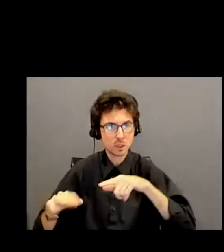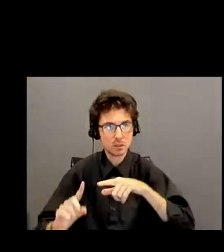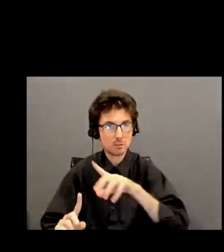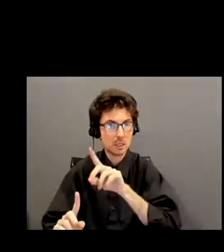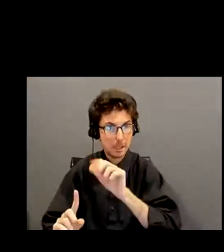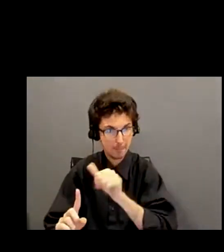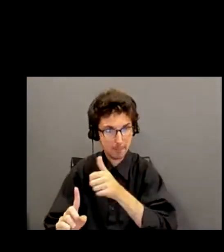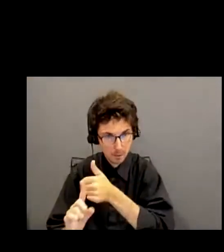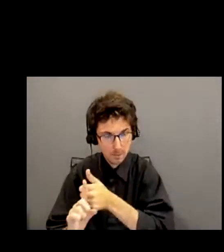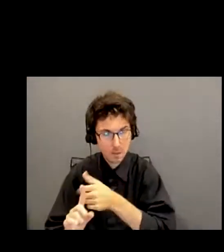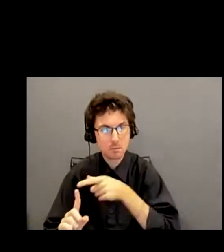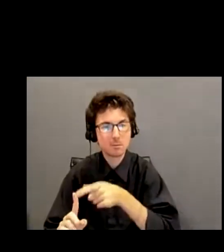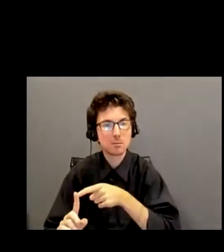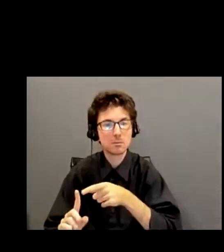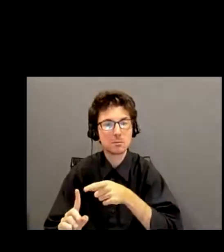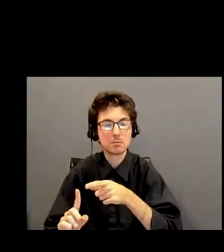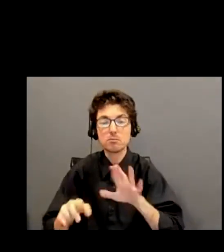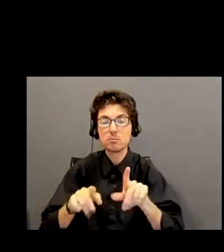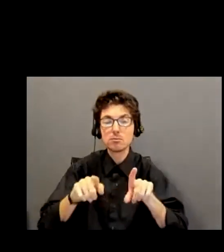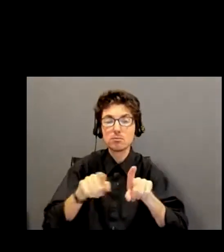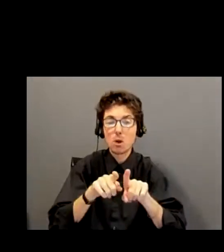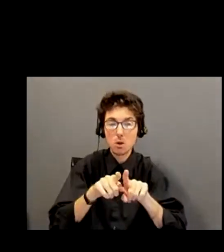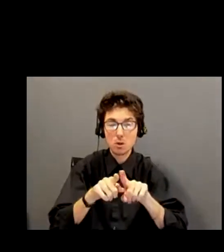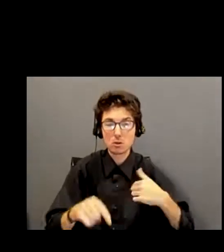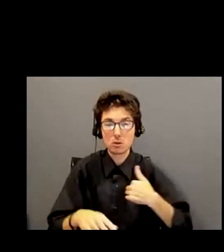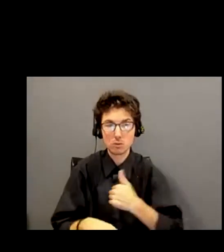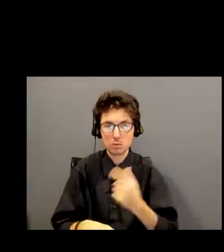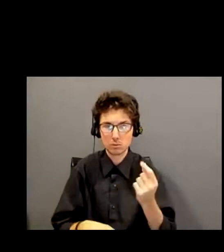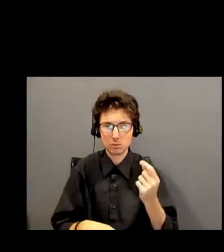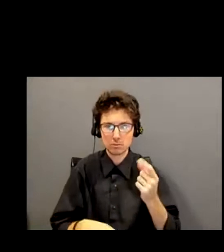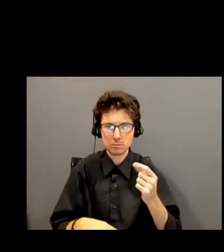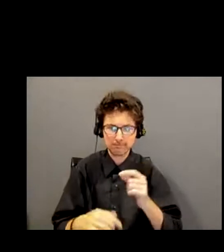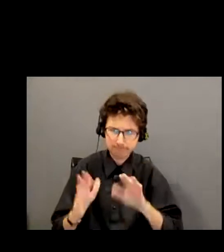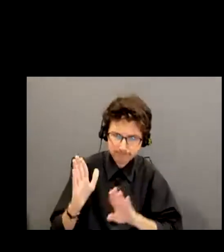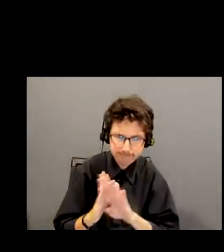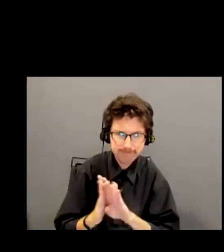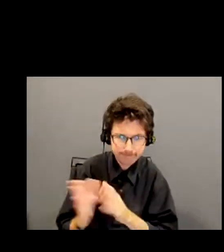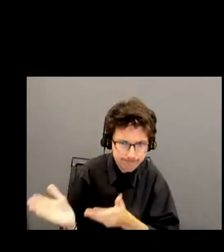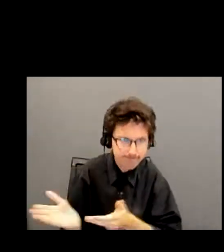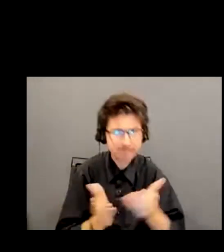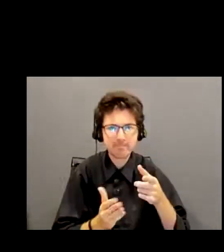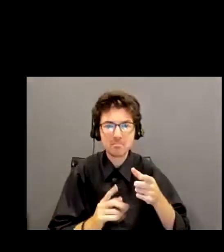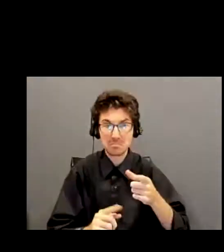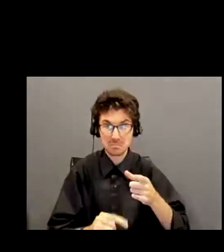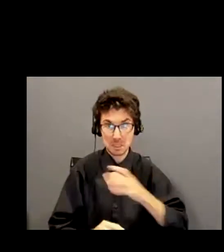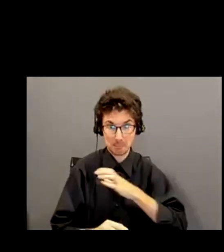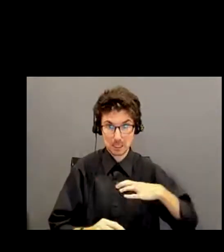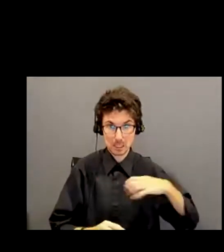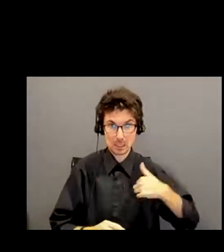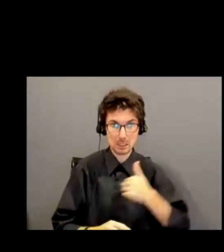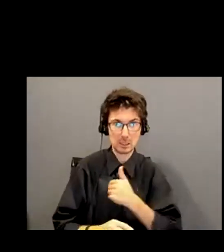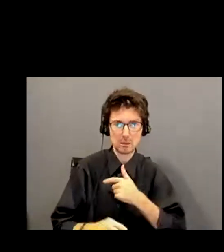la Convention, encourager le développement de la confiance en soi et de